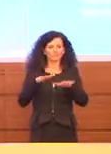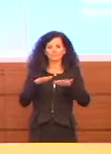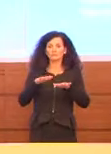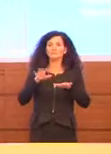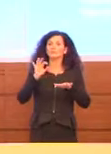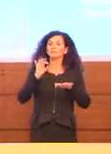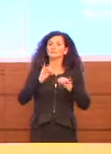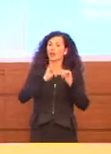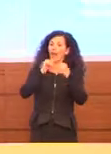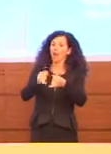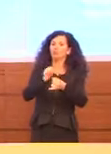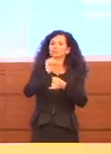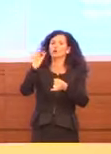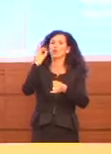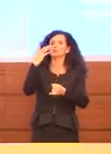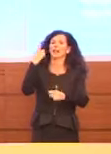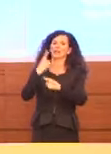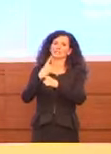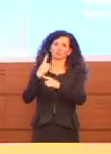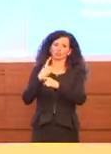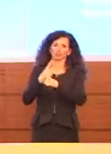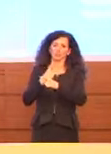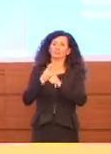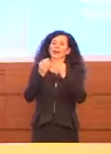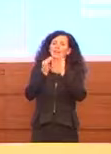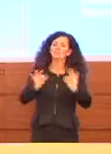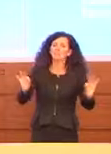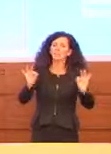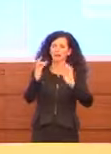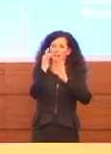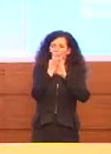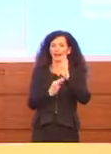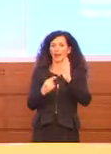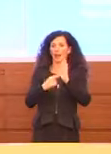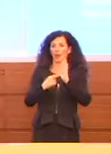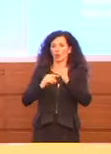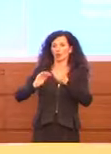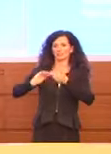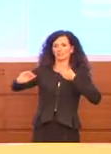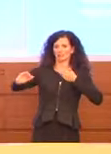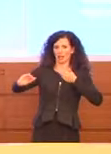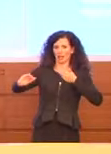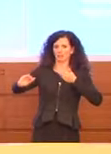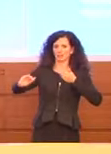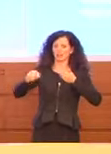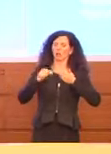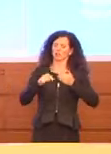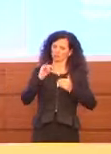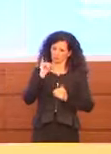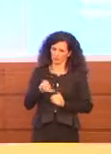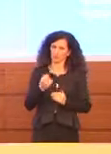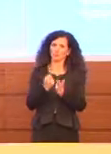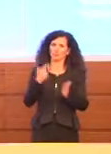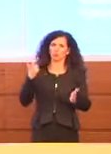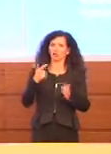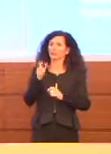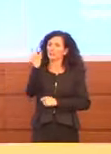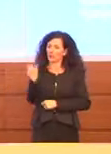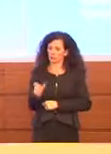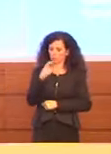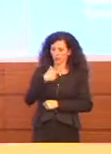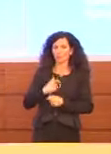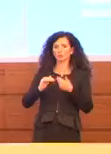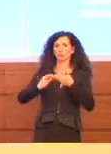rispettare quelle che sono le regole del distanziamento tra le persone quindi